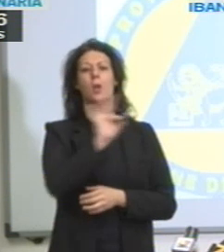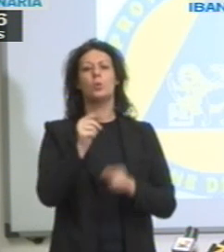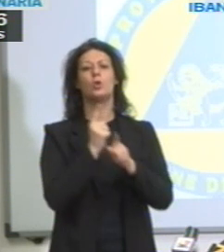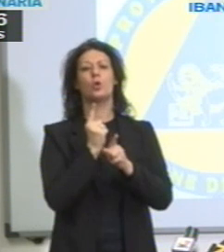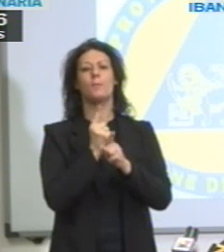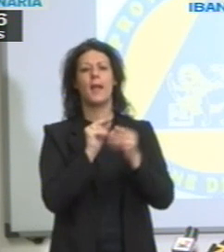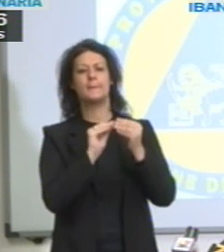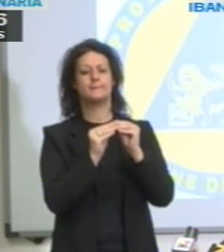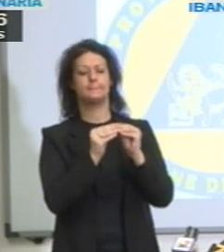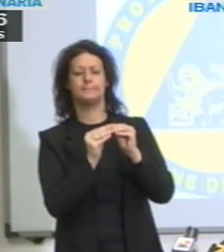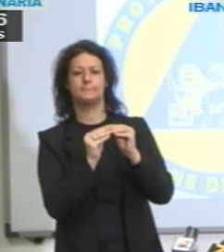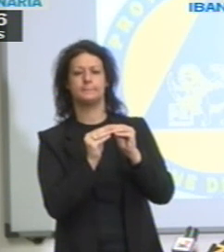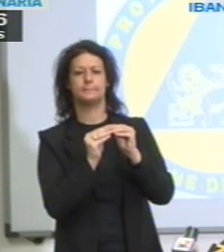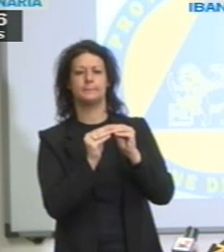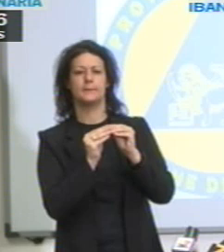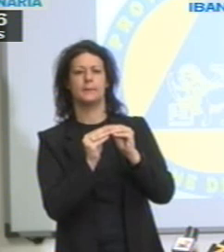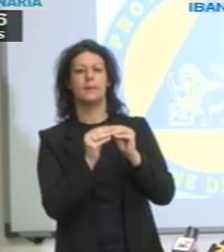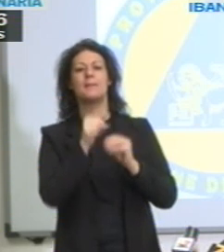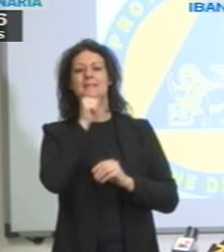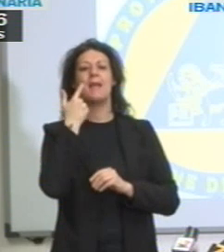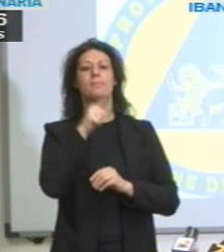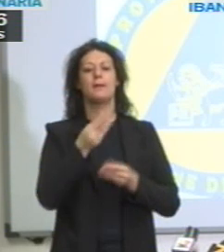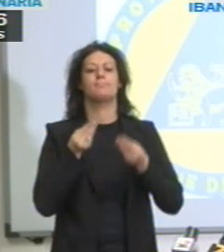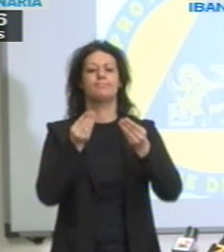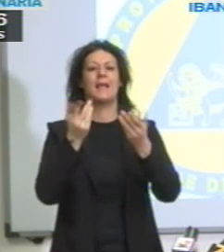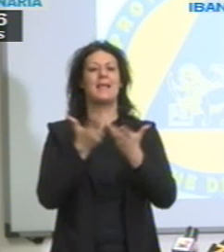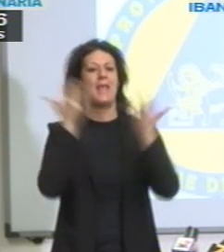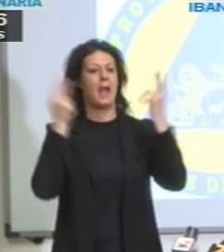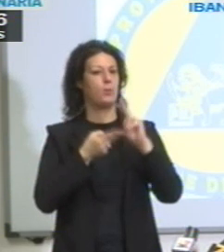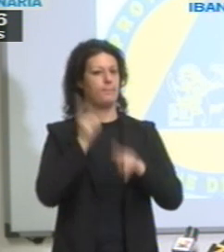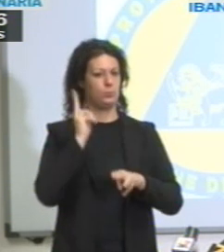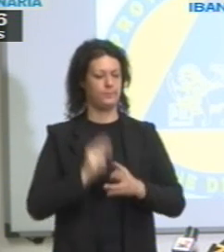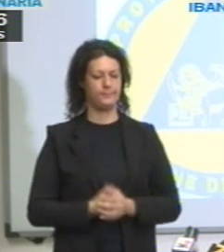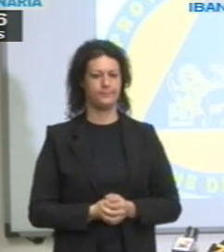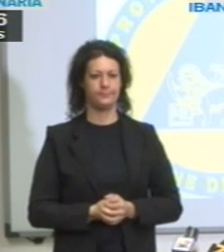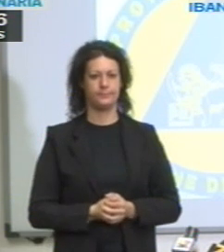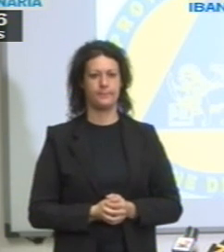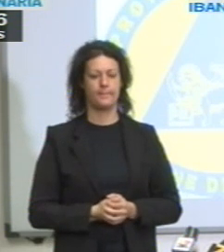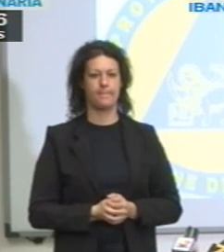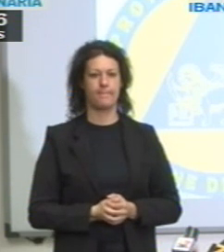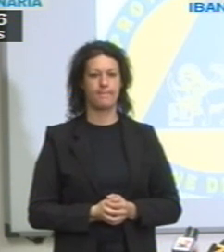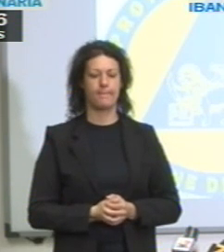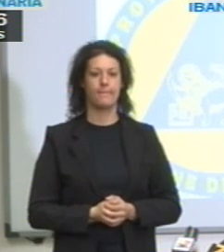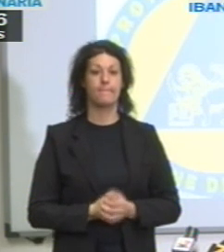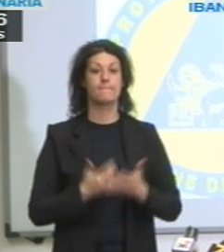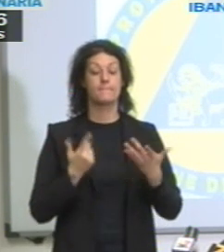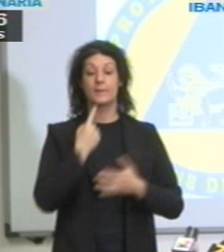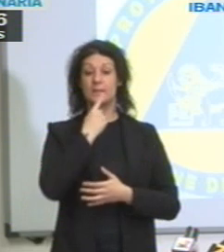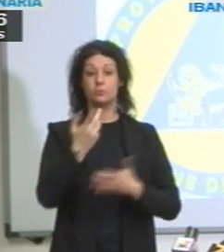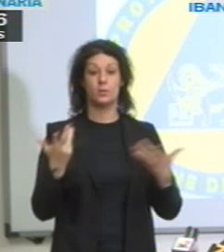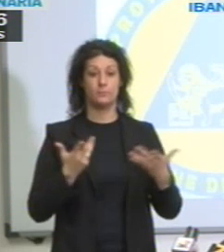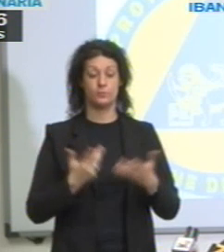che vogliono essere, portare ancora più chiarezza rispetto a dei quesiti che vengono fatti. Ecco, però dicevo che è